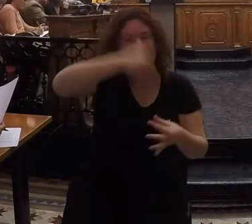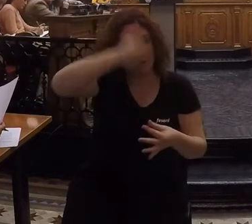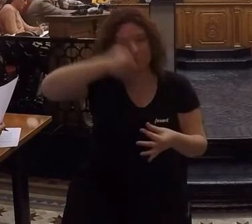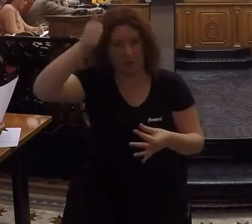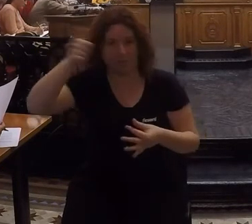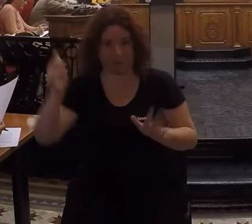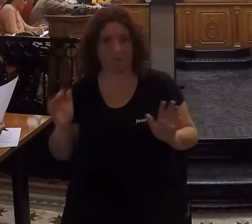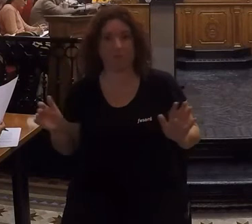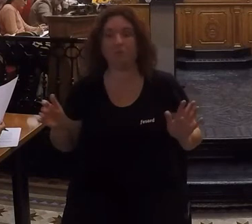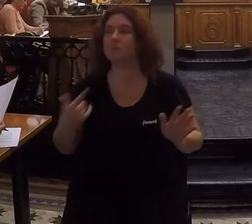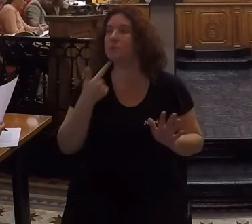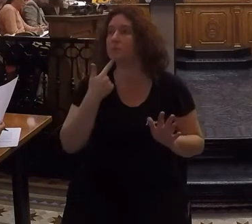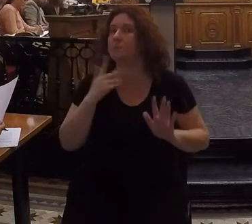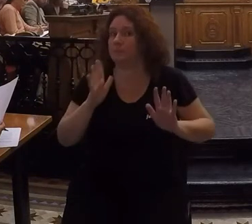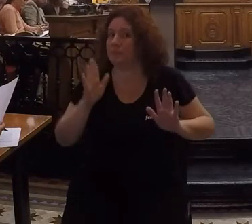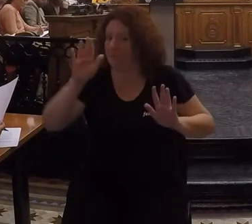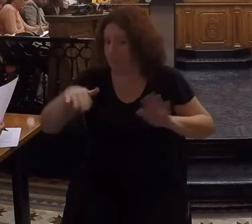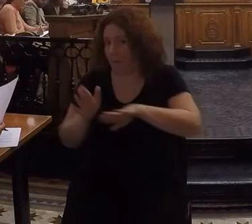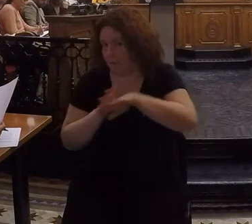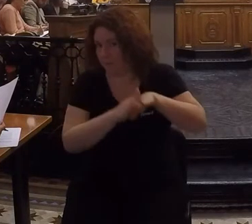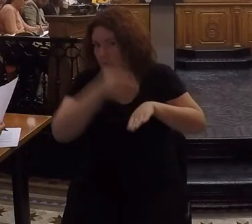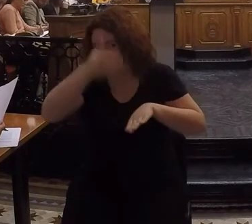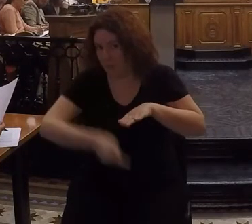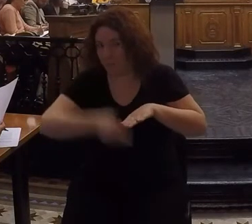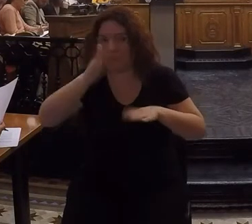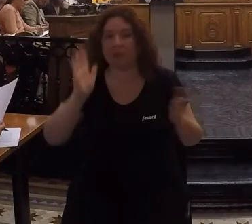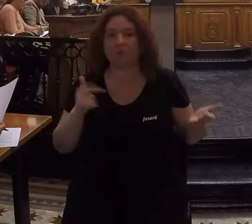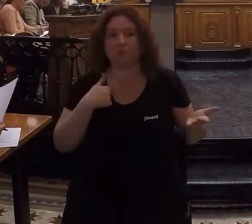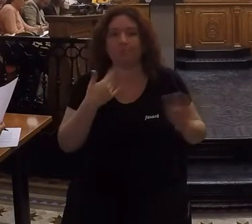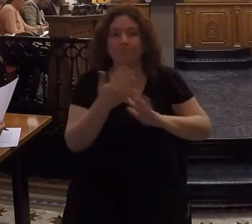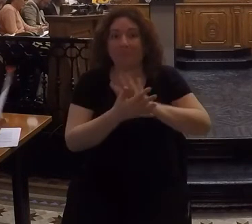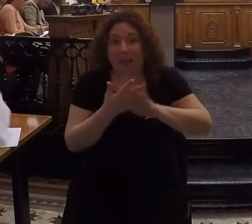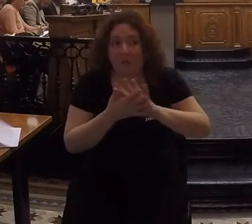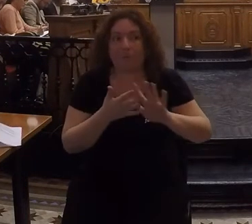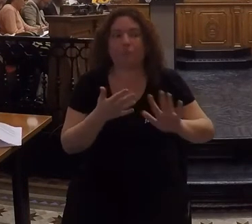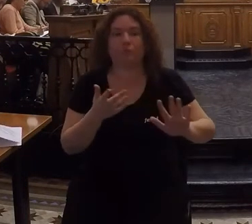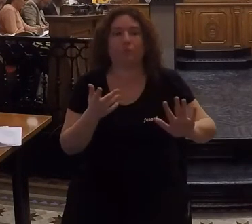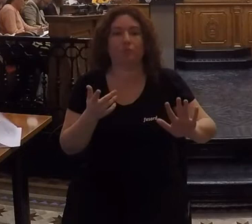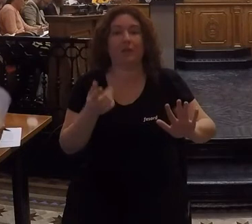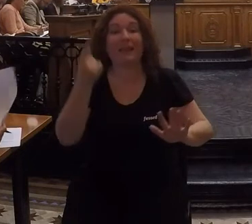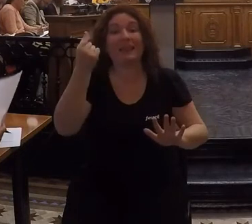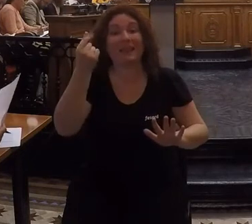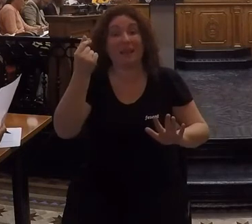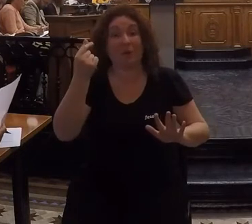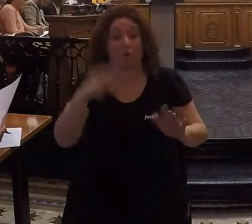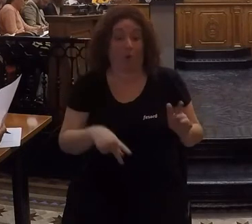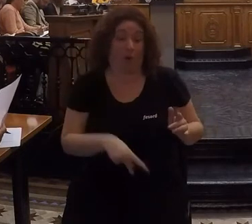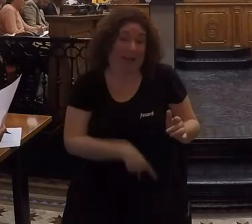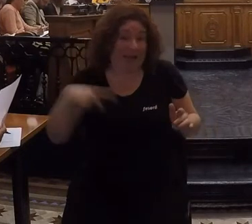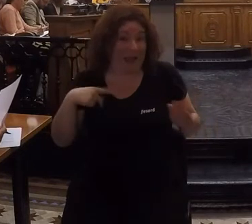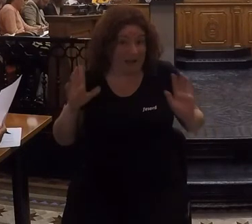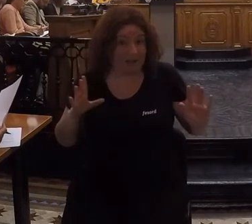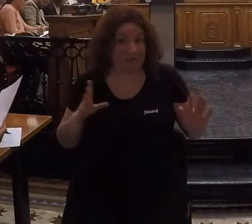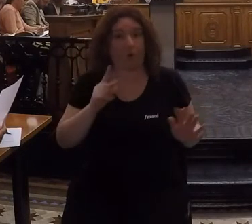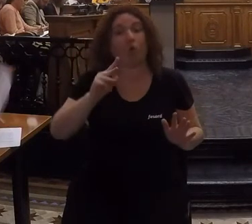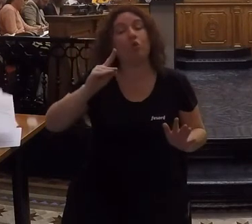obstante, y esto también es importante, esta intervención ha comprobado que los importes globales incluidos en la estrategia DUSI para cada